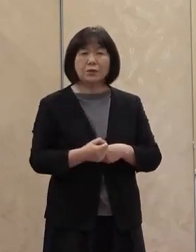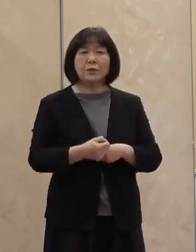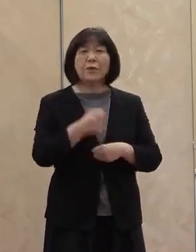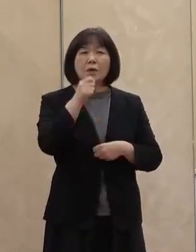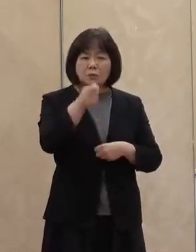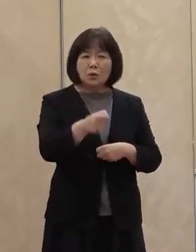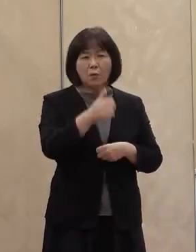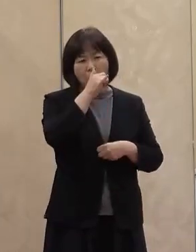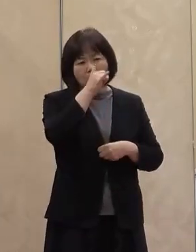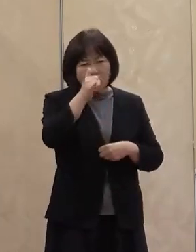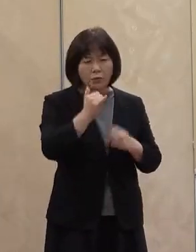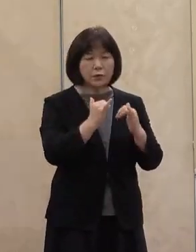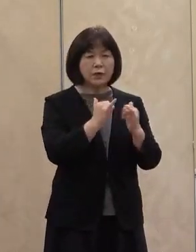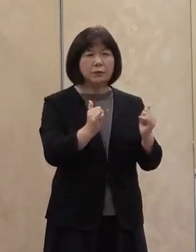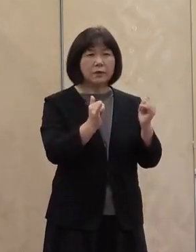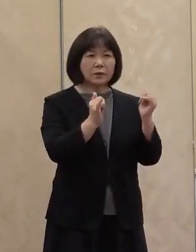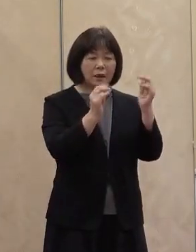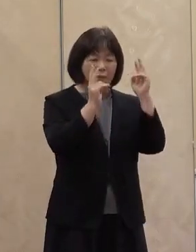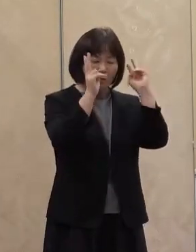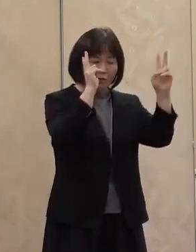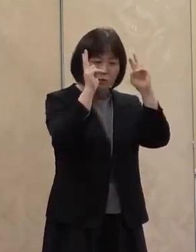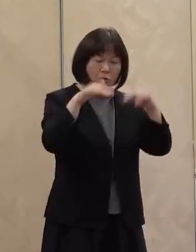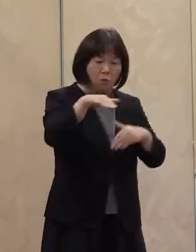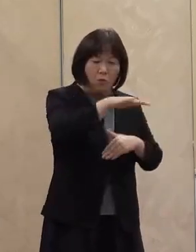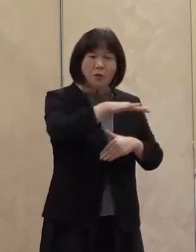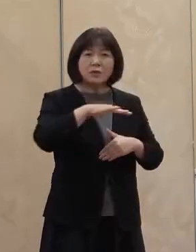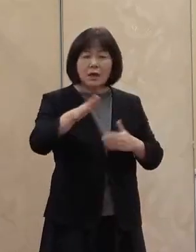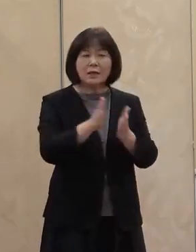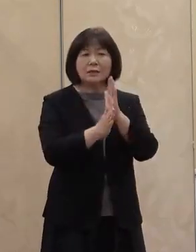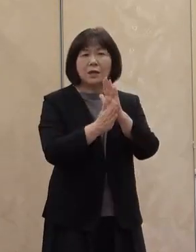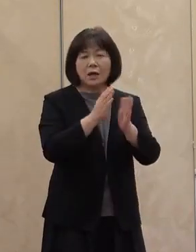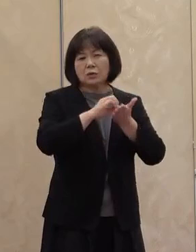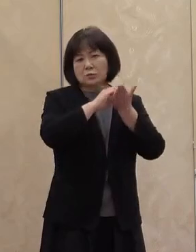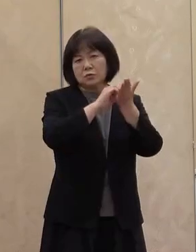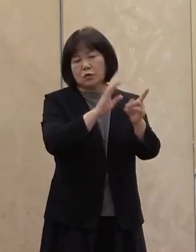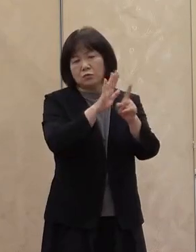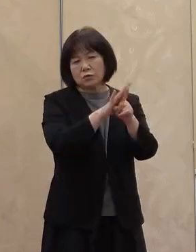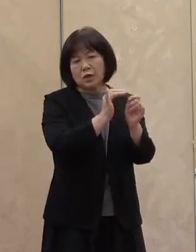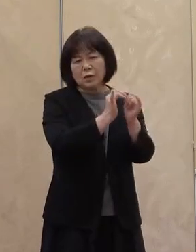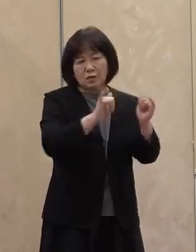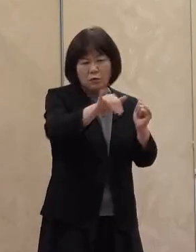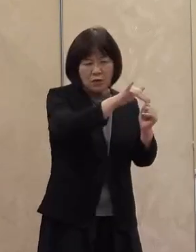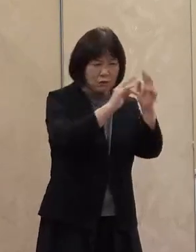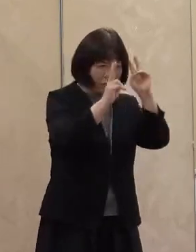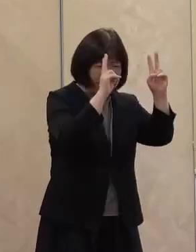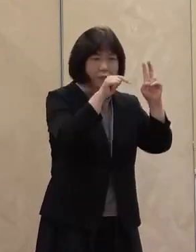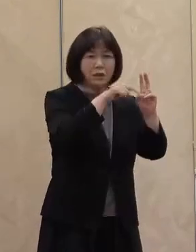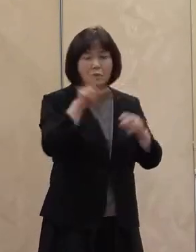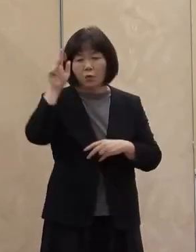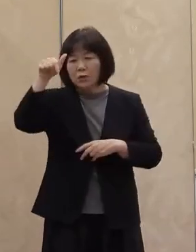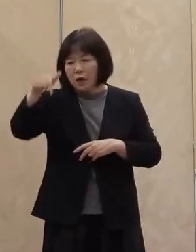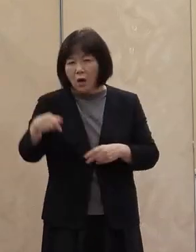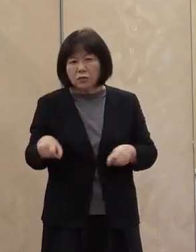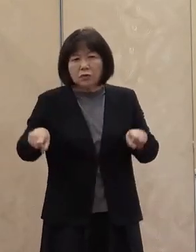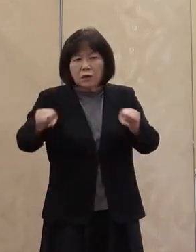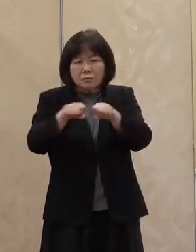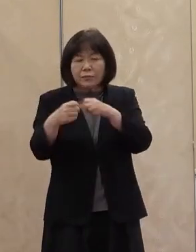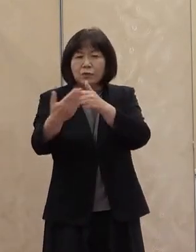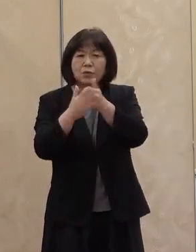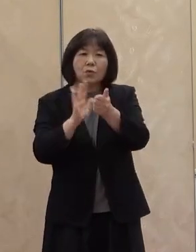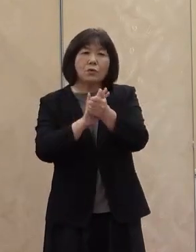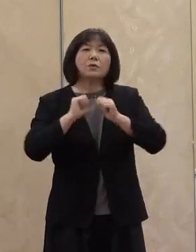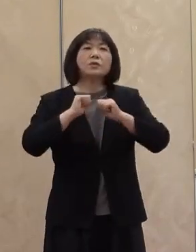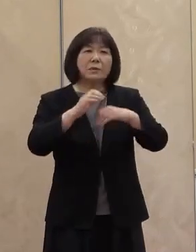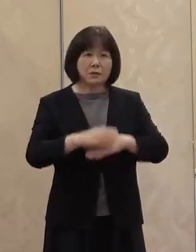意な民間の事業再就職支援の事業者と大阪府が協力する。もう今コロ